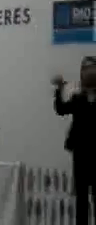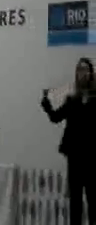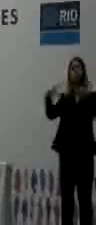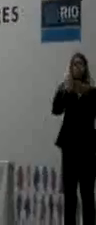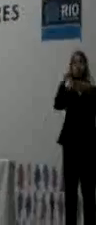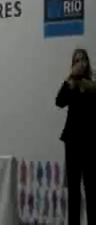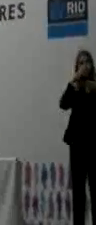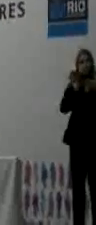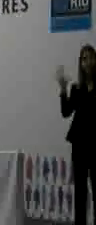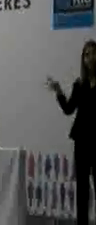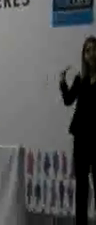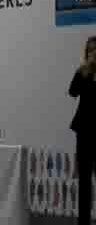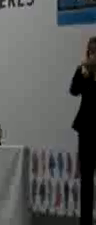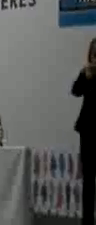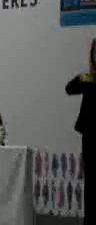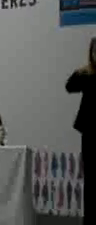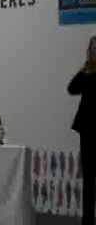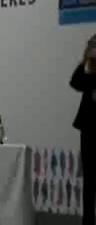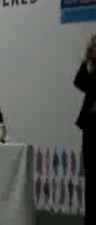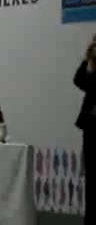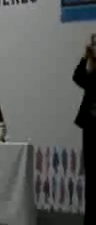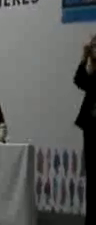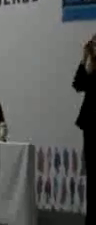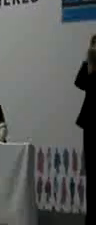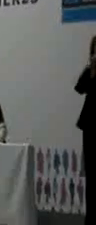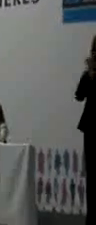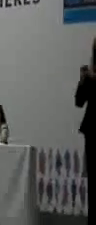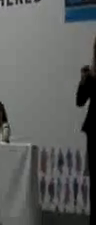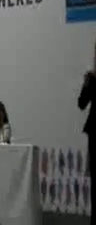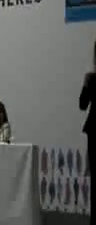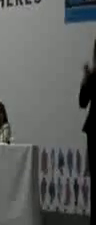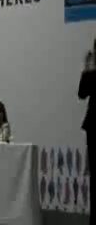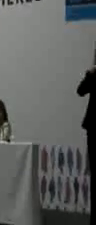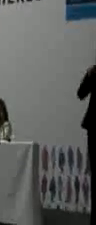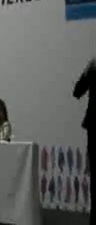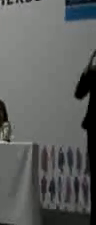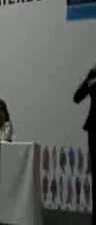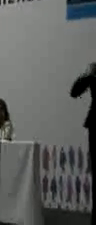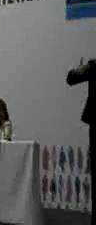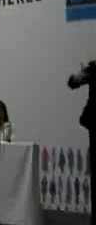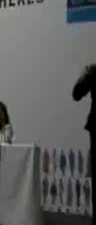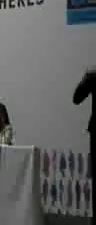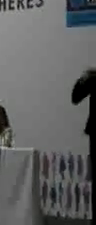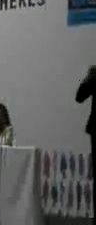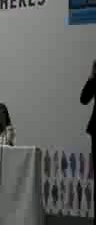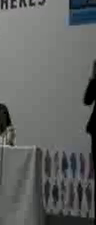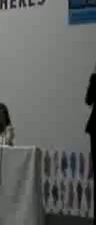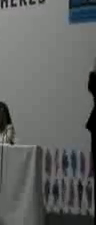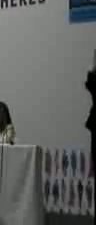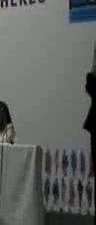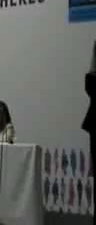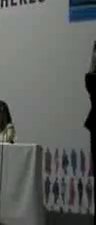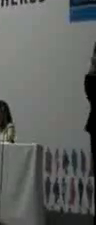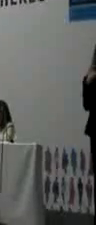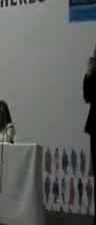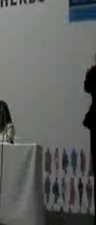poder. Mulher não pode fazer parte da chapa só para constar, tem que ser para valer, não é só para cumprir a cota da lei.